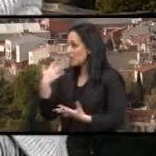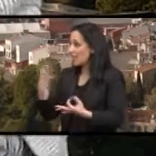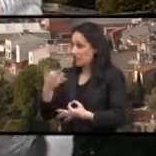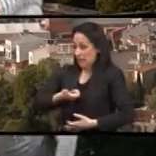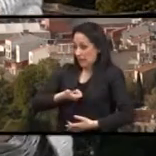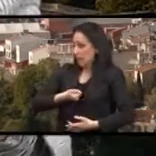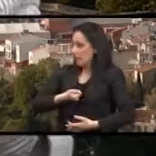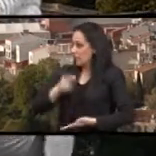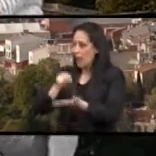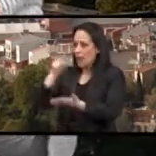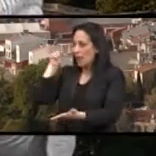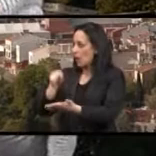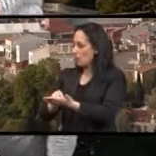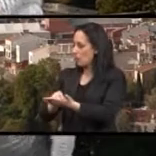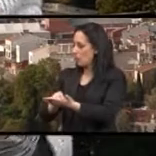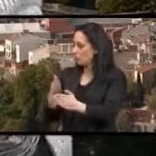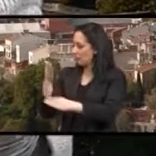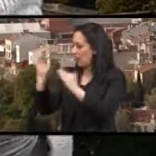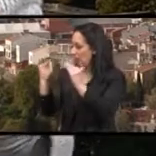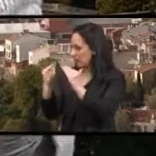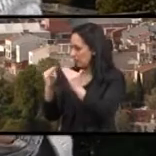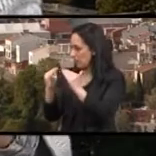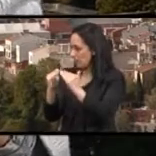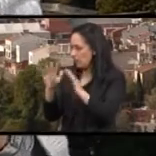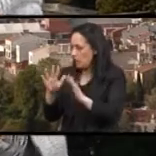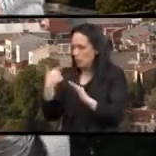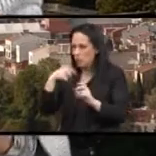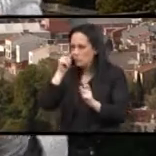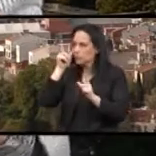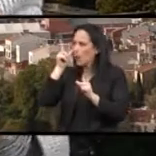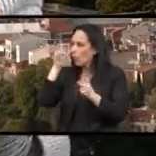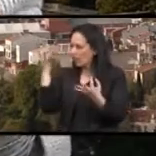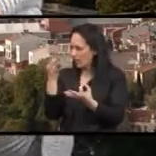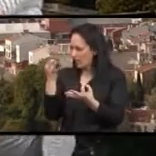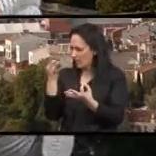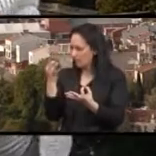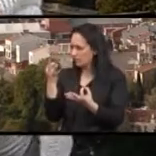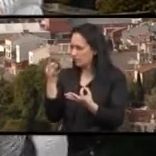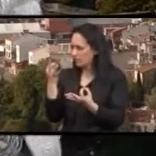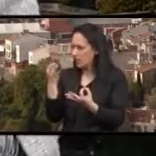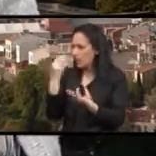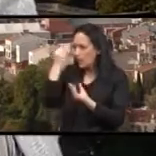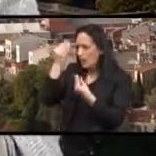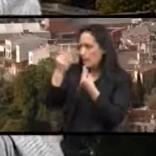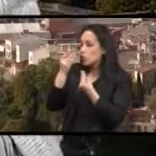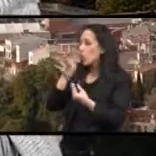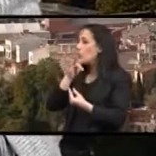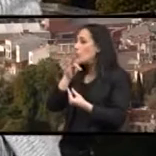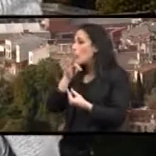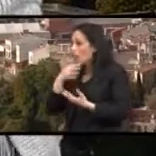no? Però llavors sí que m'adono compte i penso, de moment encara